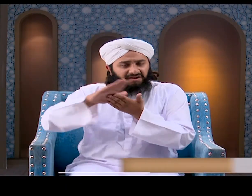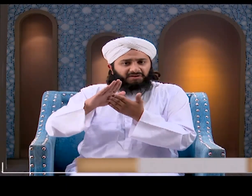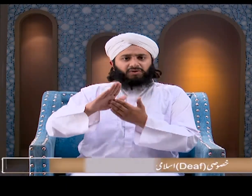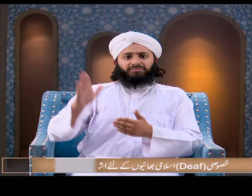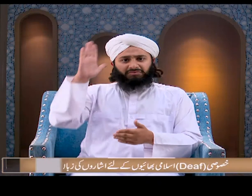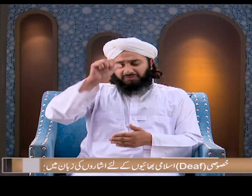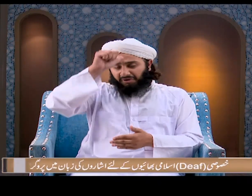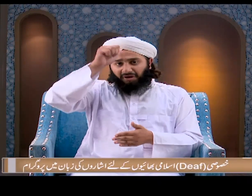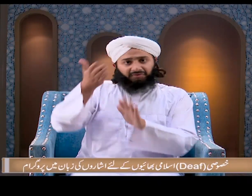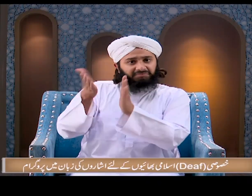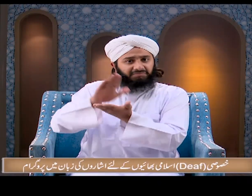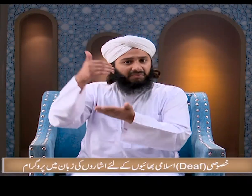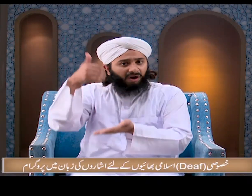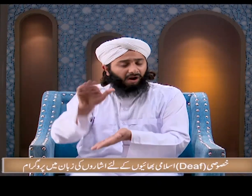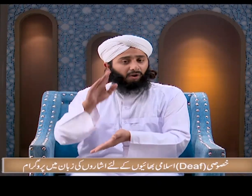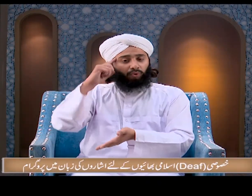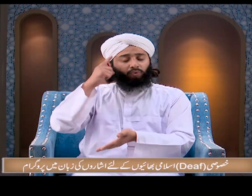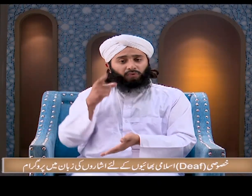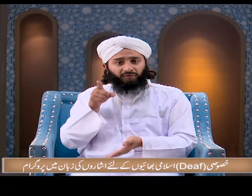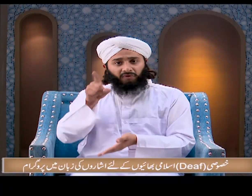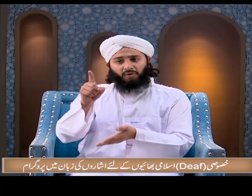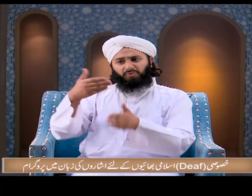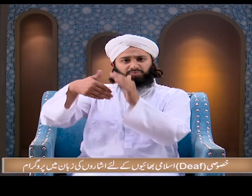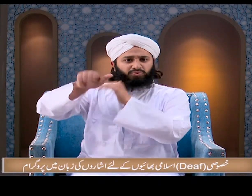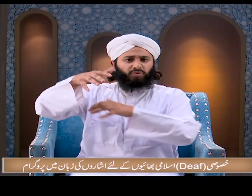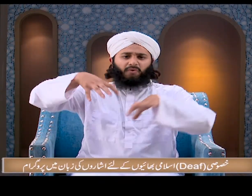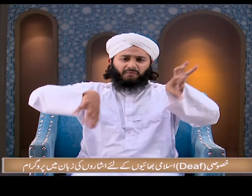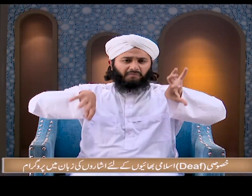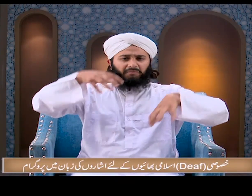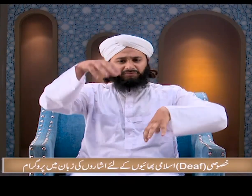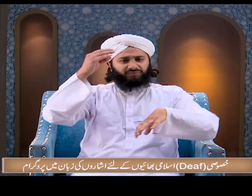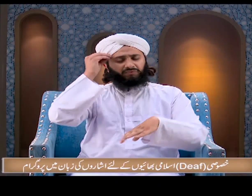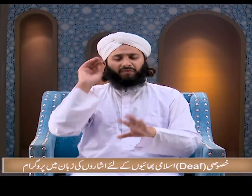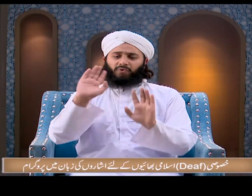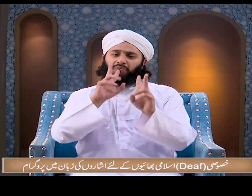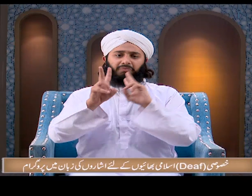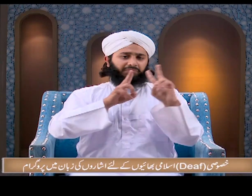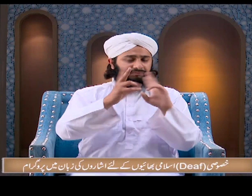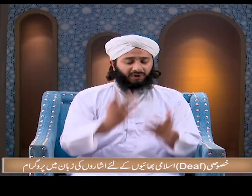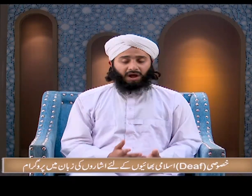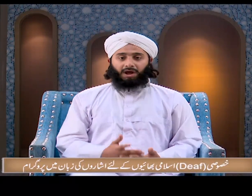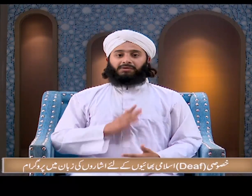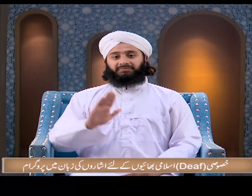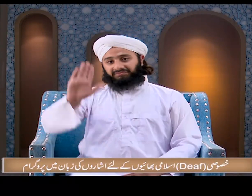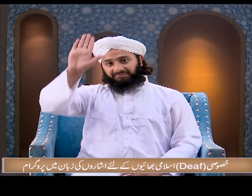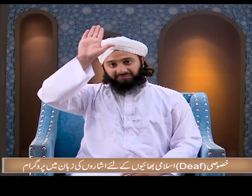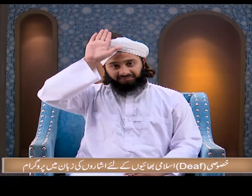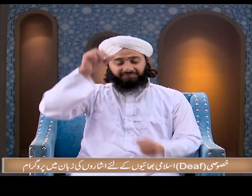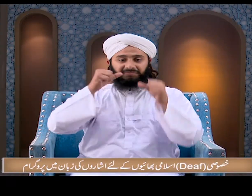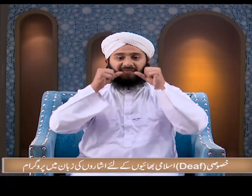کافر ہو کر مرا، لہٰذا کافر روحوں کے مقام میں ہے۔ سرکار ذی وقار ہم بے کسوں کے مددگار صلی اللہ علیہ وسلم